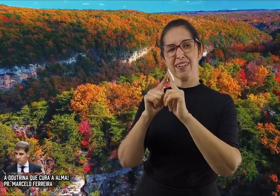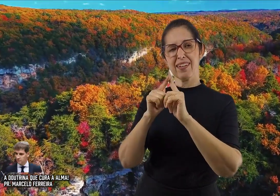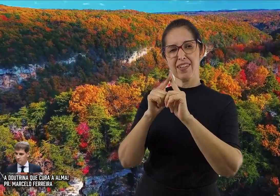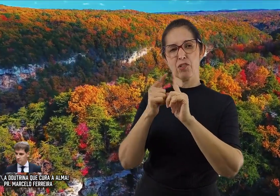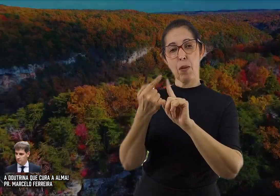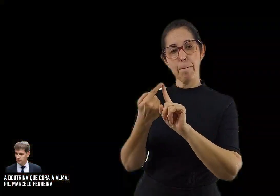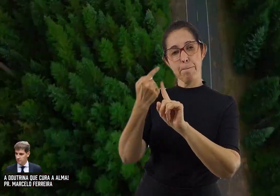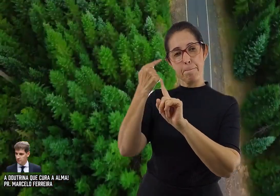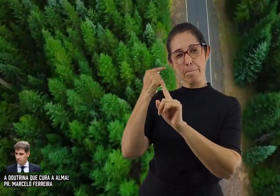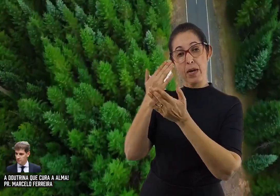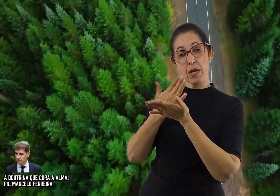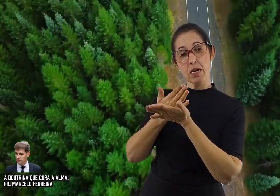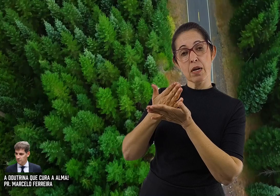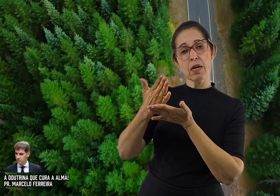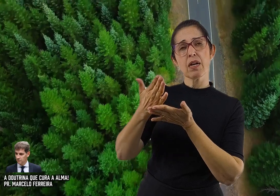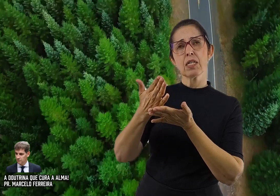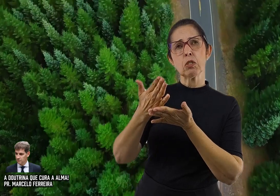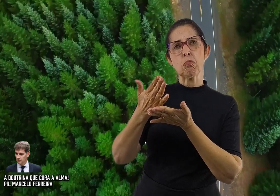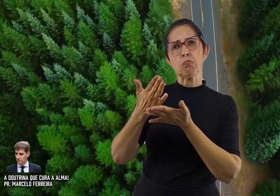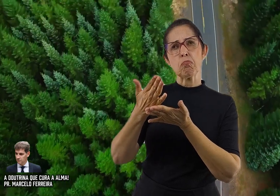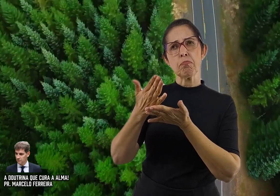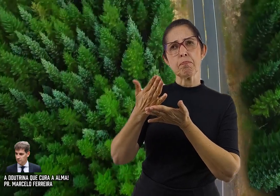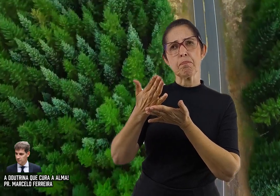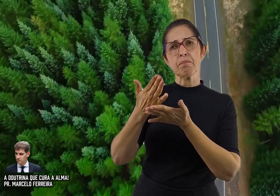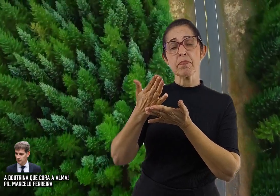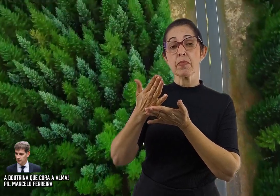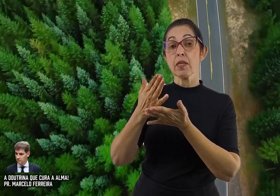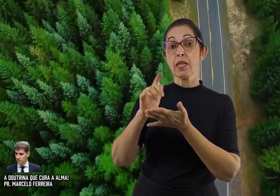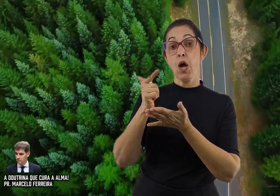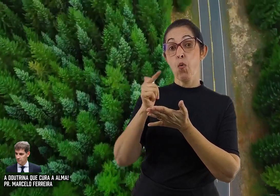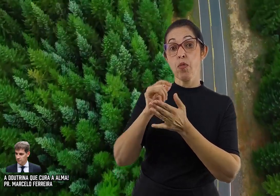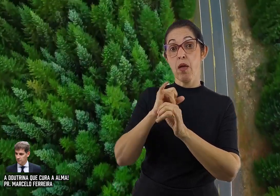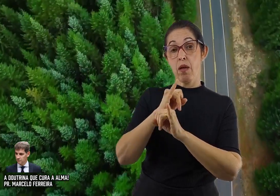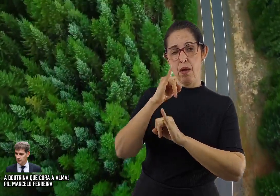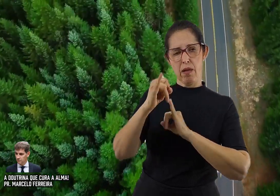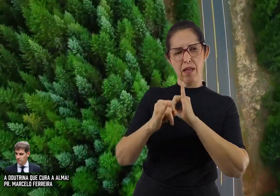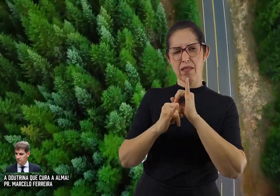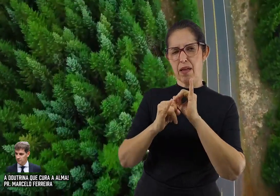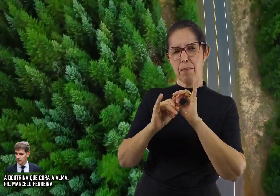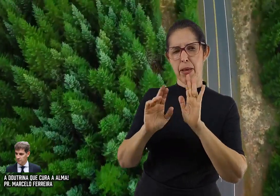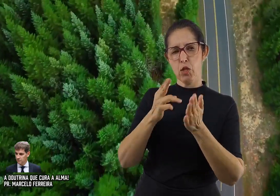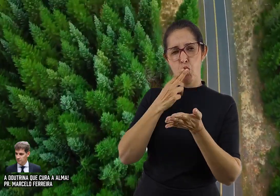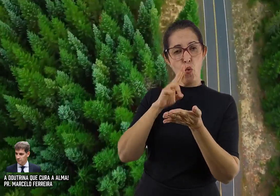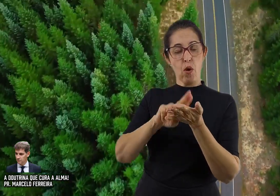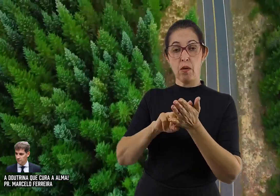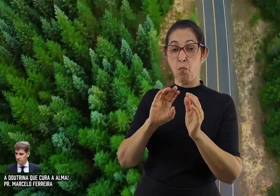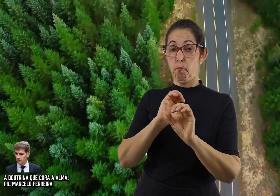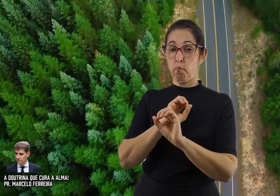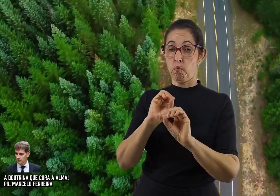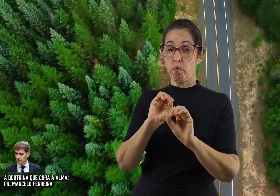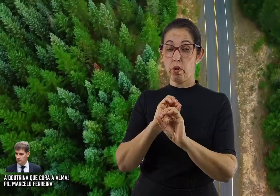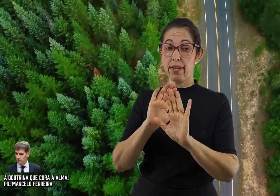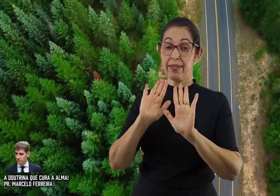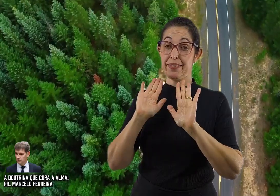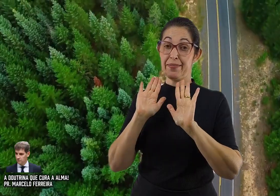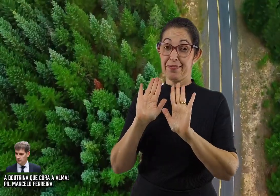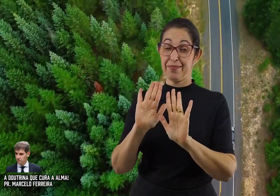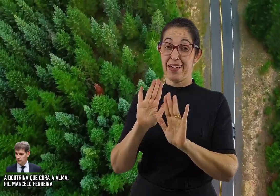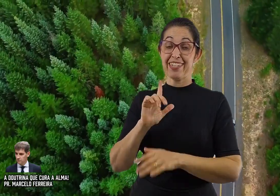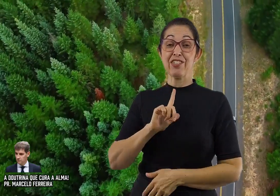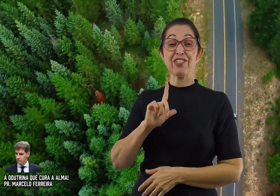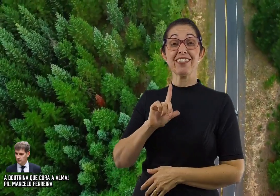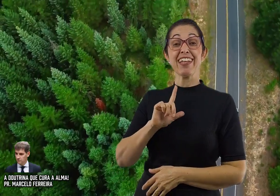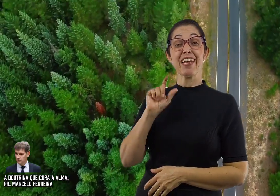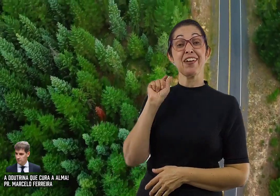cartas universais. Você não tinha internet, você não tinha os correios. Então existiam